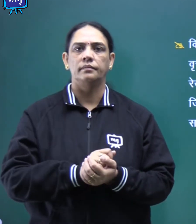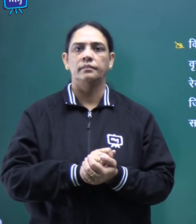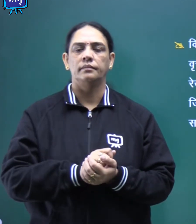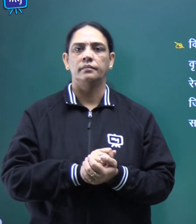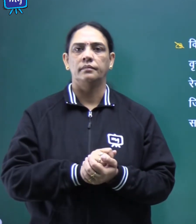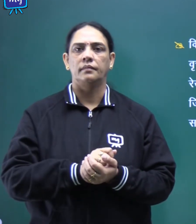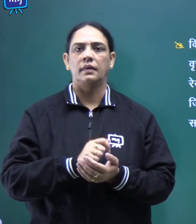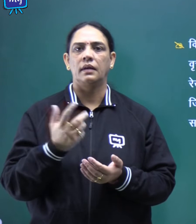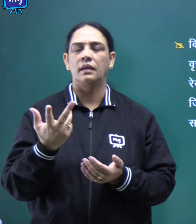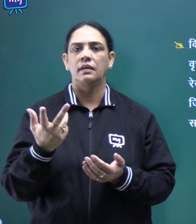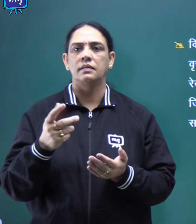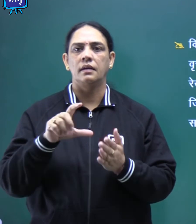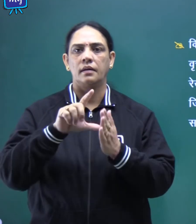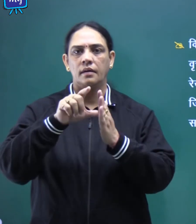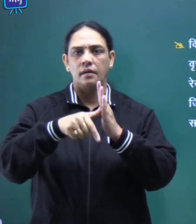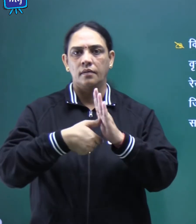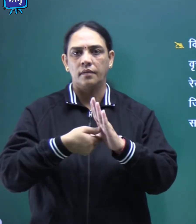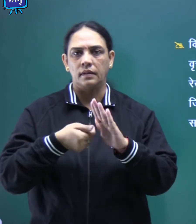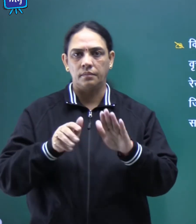किसी वृत्त पर